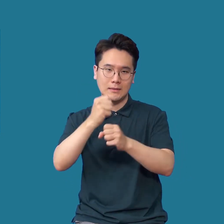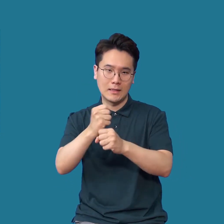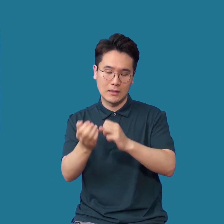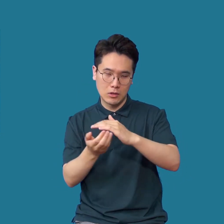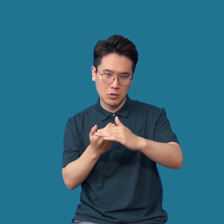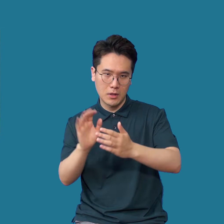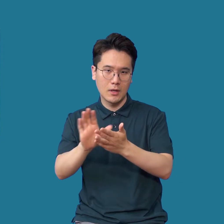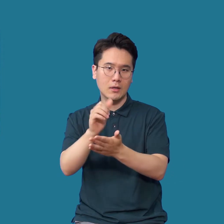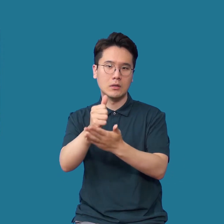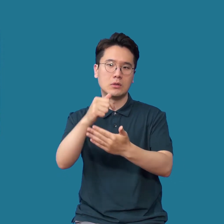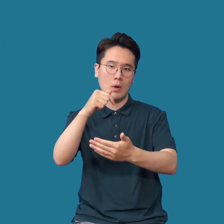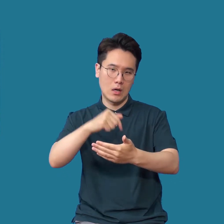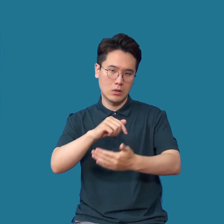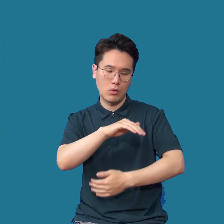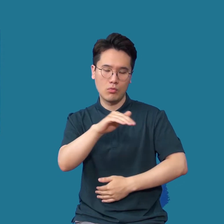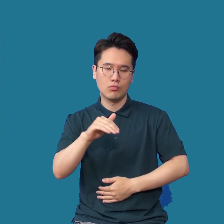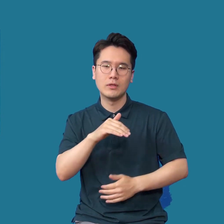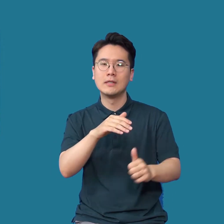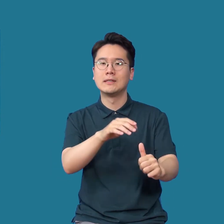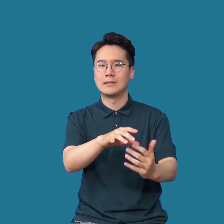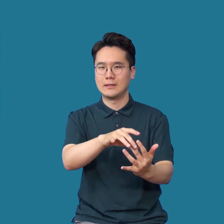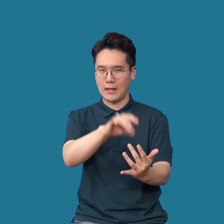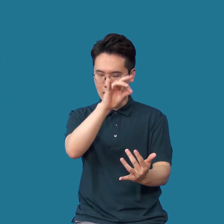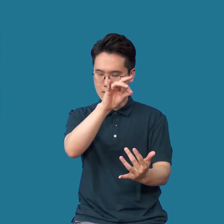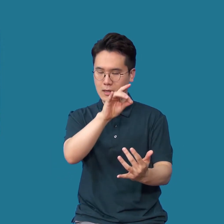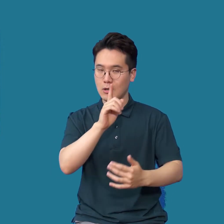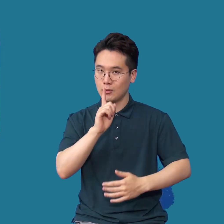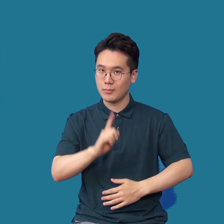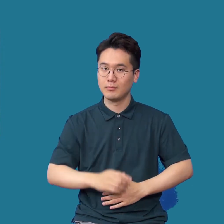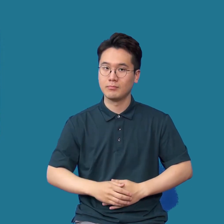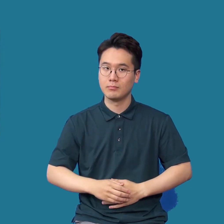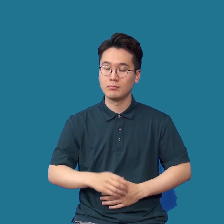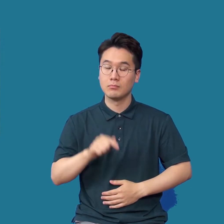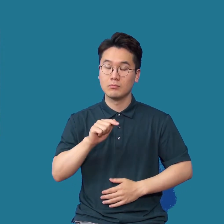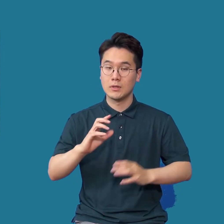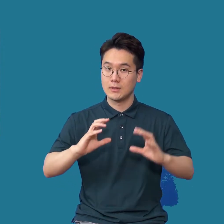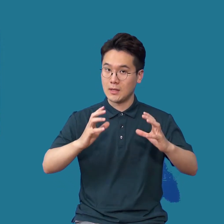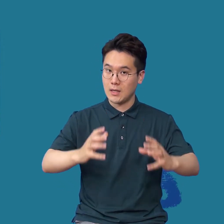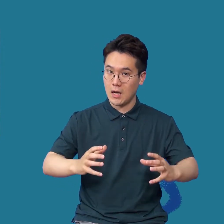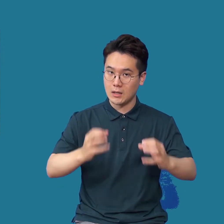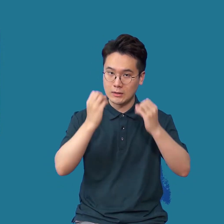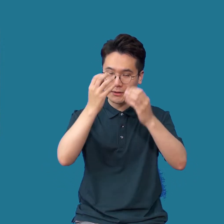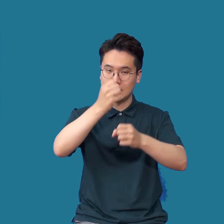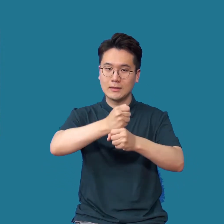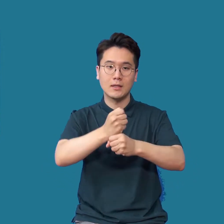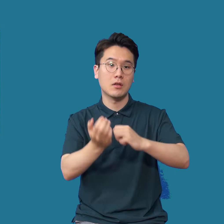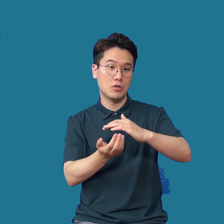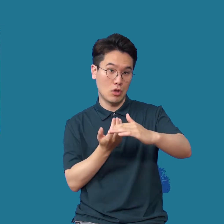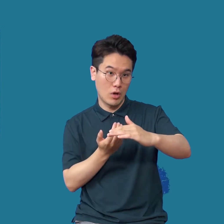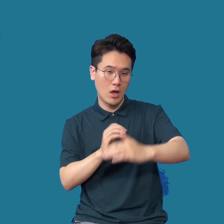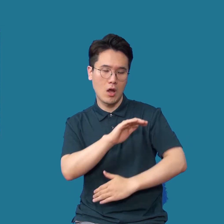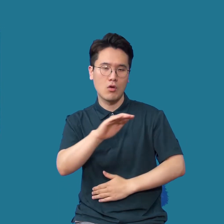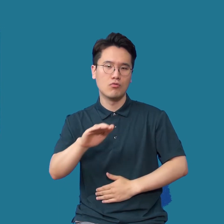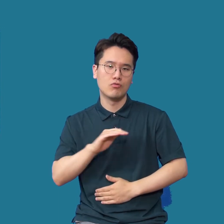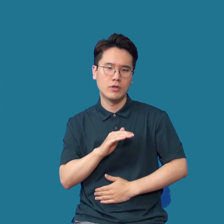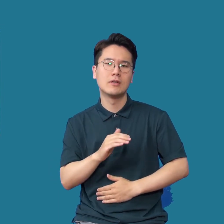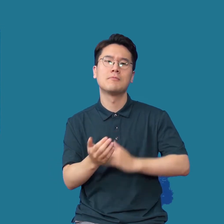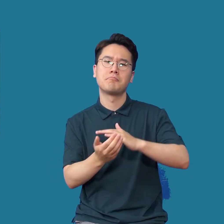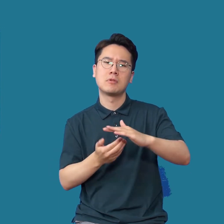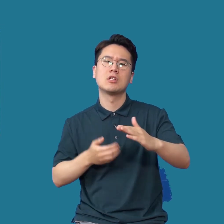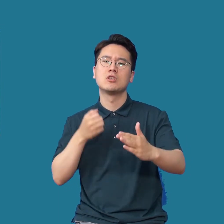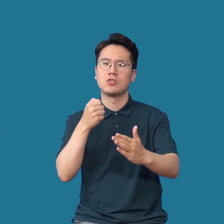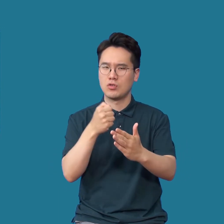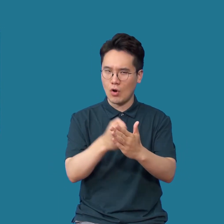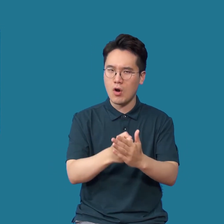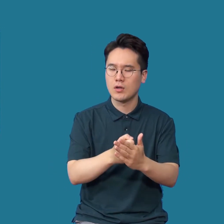했습니다. 창세전에, 이 세상이 생기기도 전에 하나님이 우리를 예정하셨다고 합니다. 그